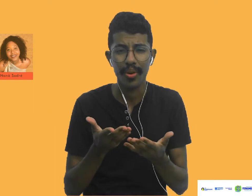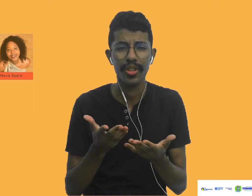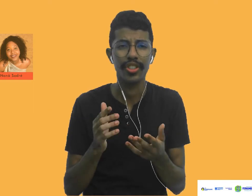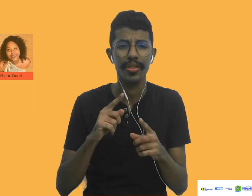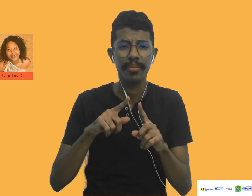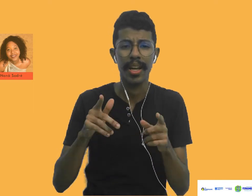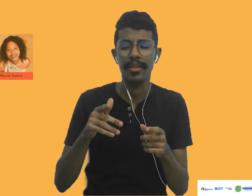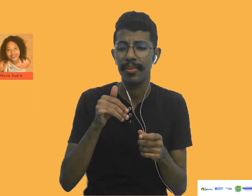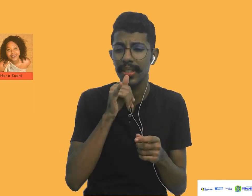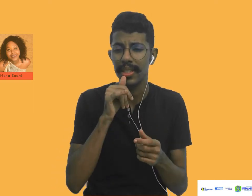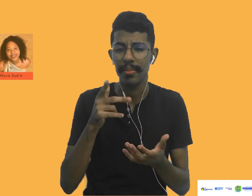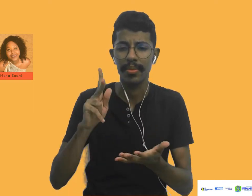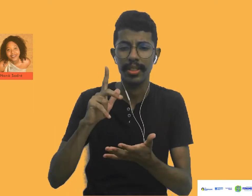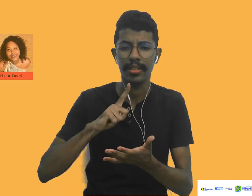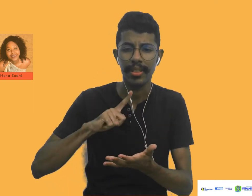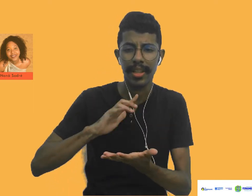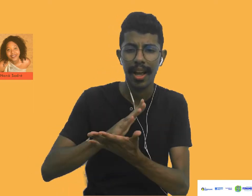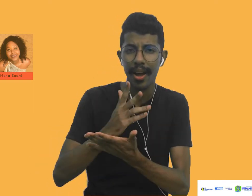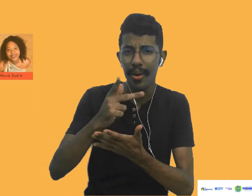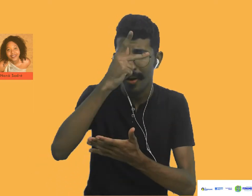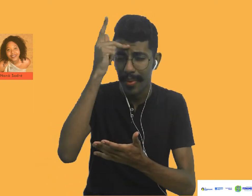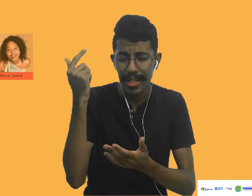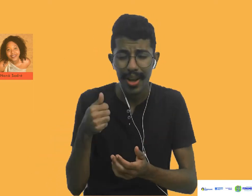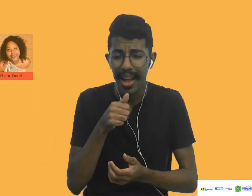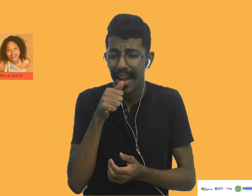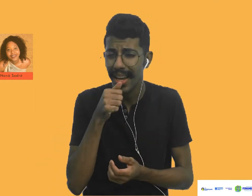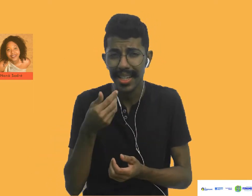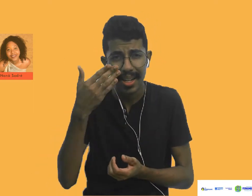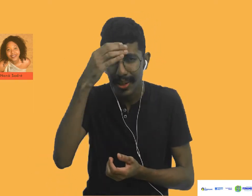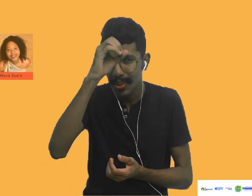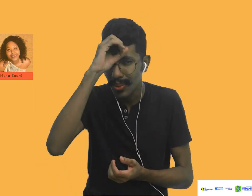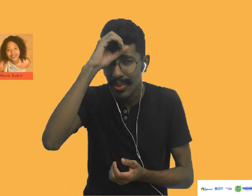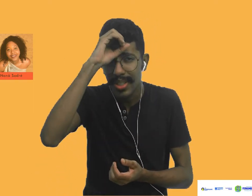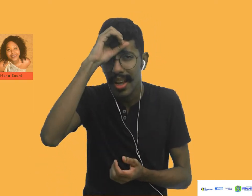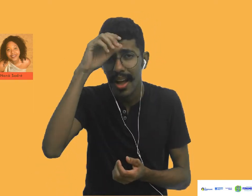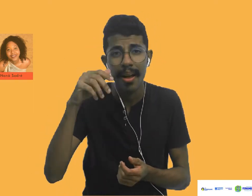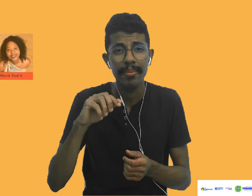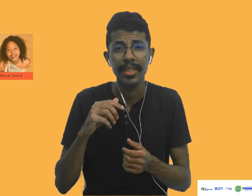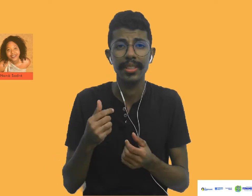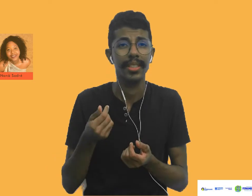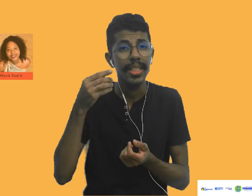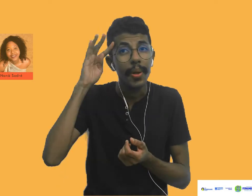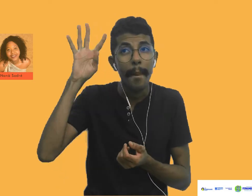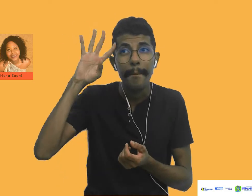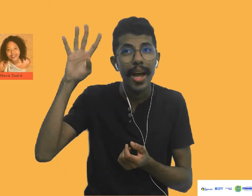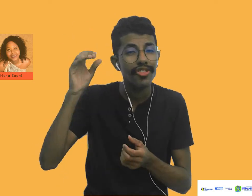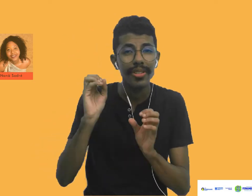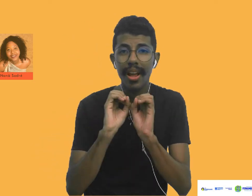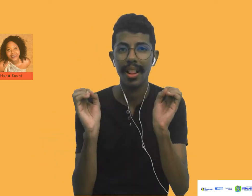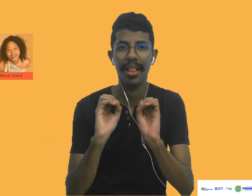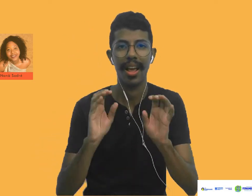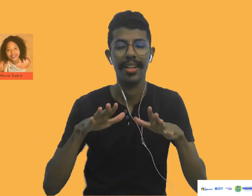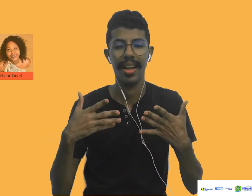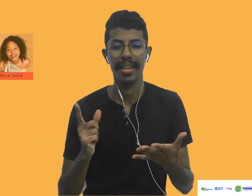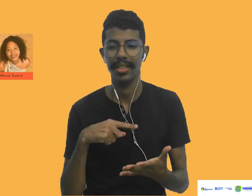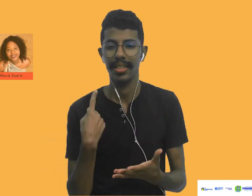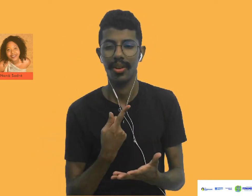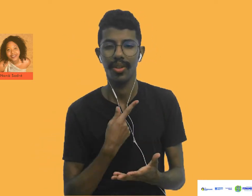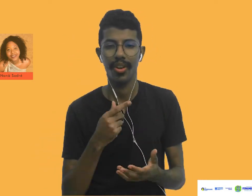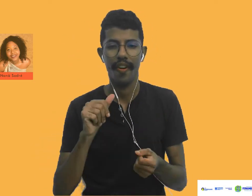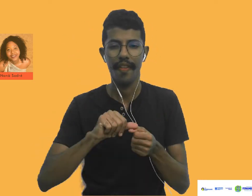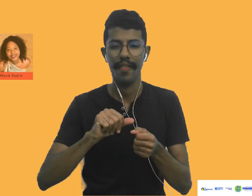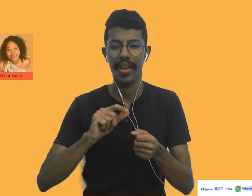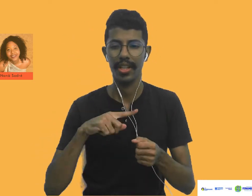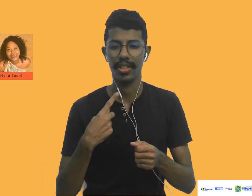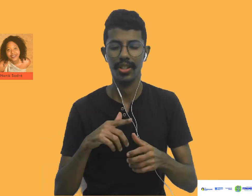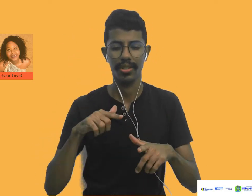que não sabe, né? Que não tem ideia, né? Então, quando a gente faz o nosso trabalho,